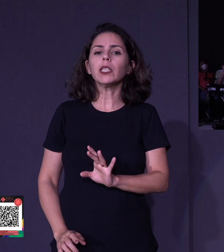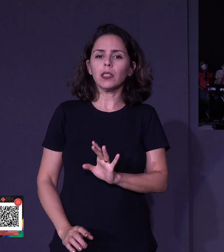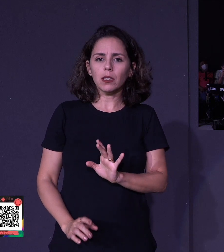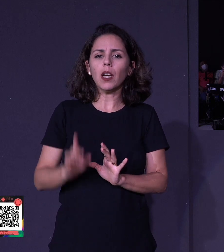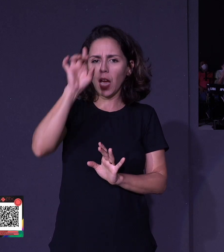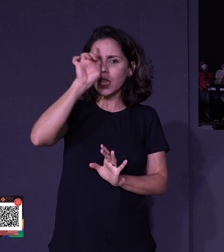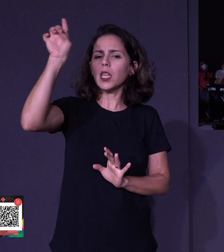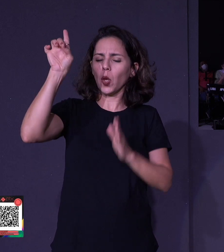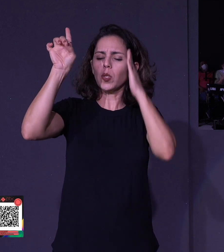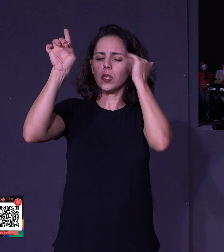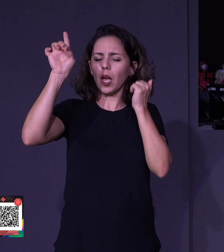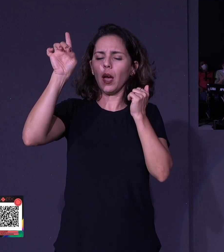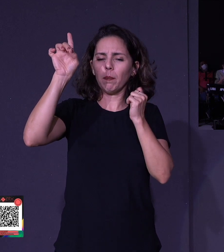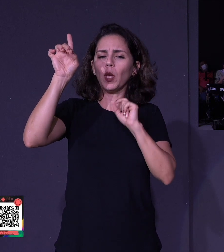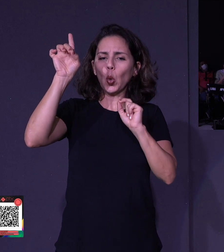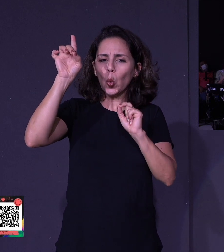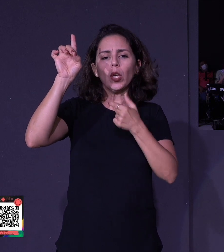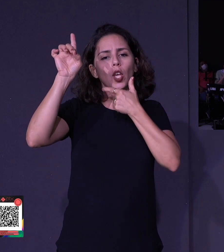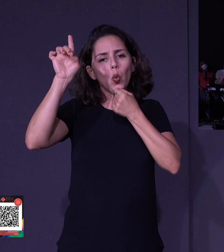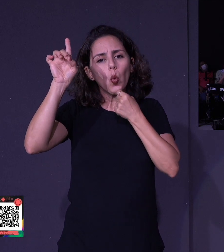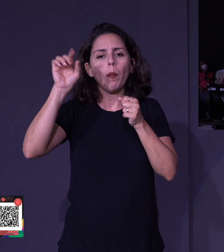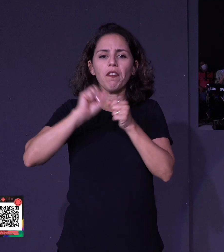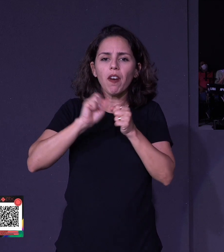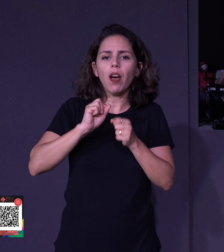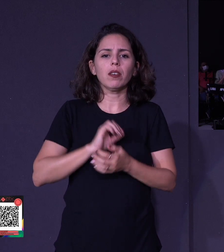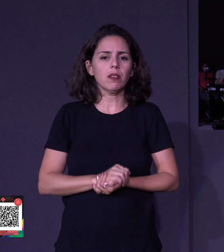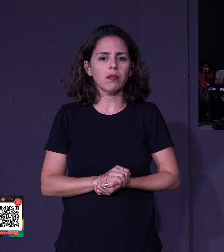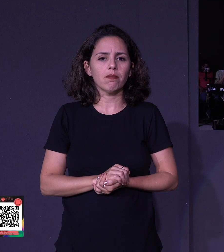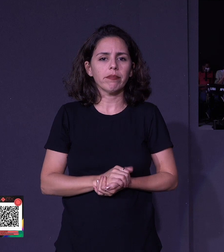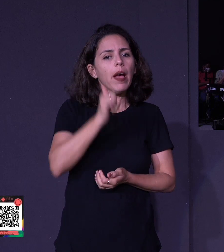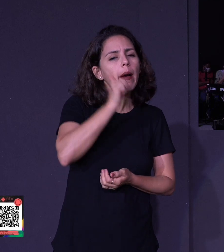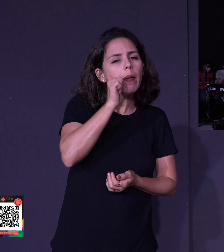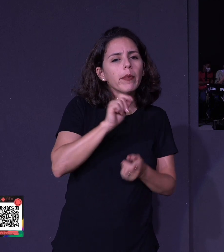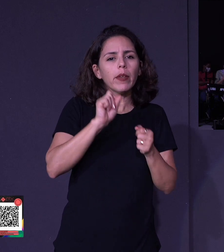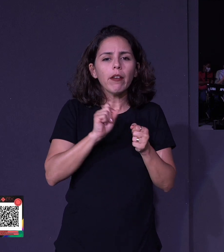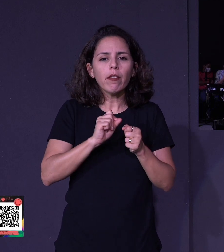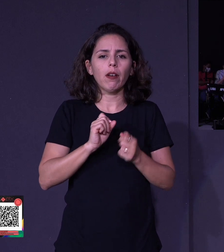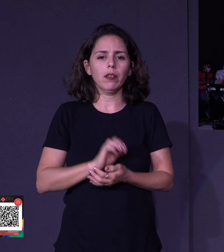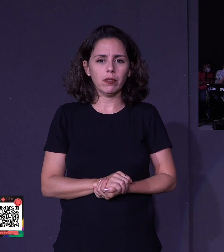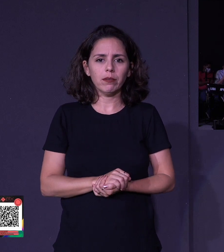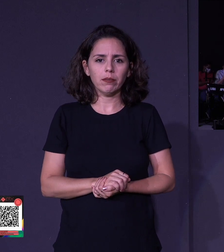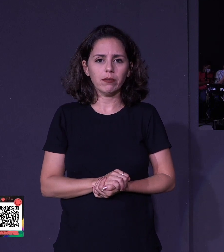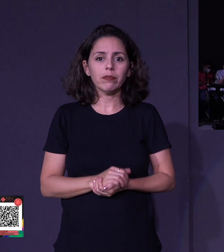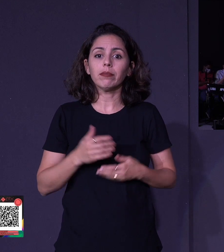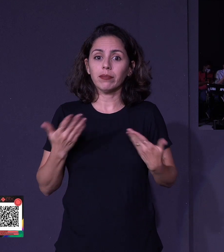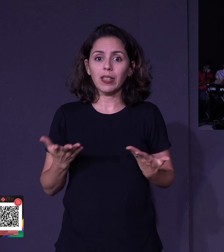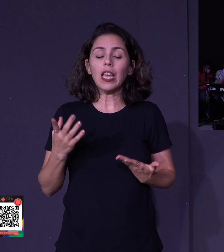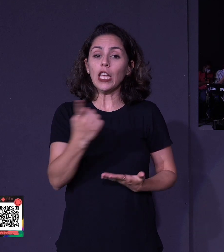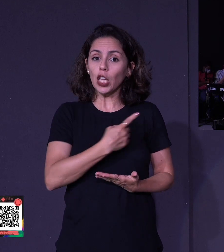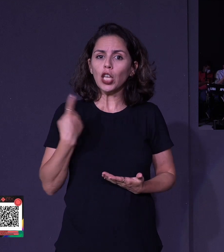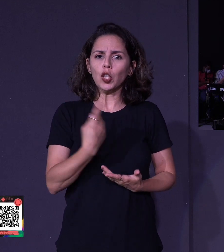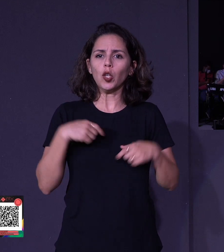Então o papel do homem e da mulher já foi definido por Deus. E Ele nos deu o privilégio de ensinar esses mesmos papéis aos